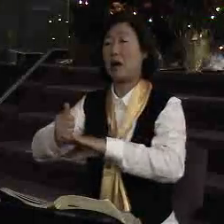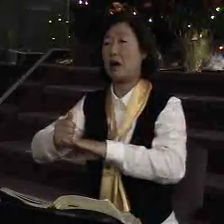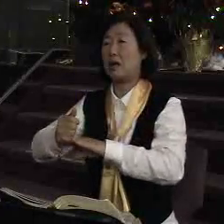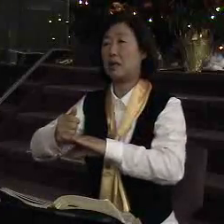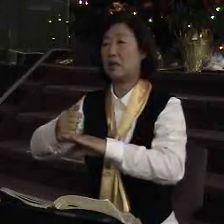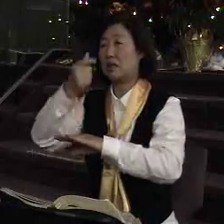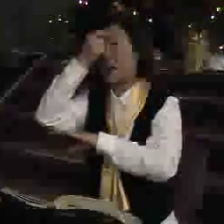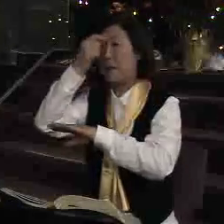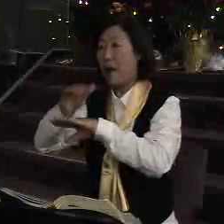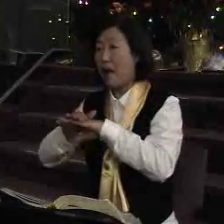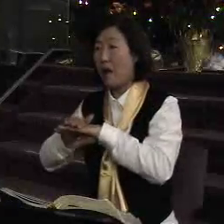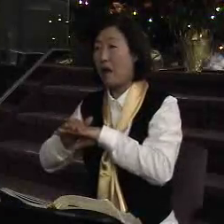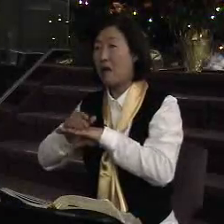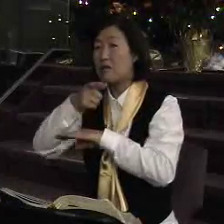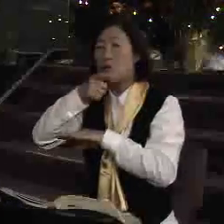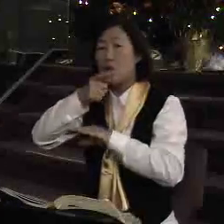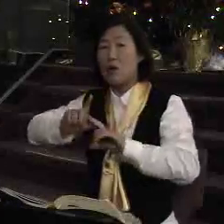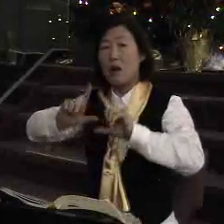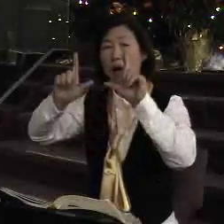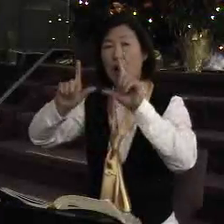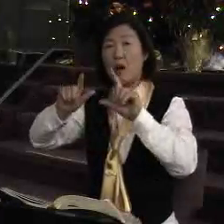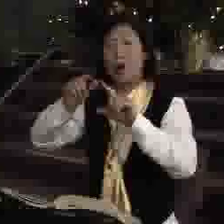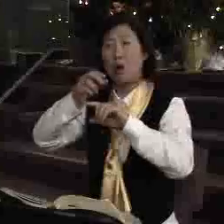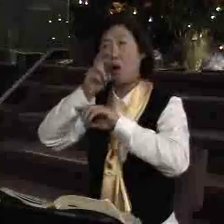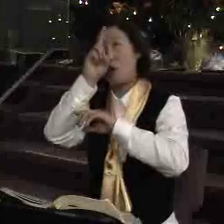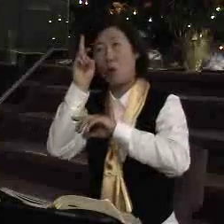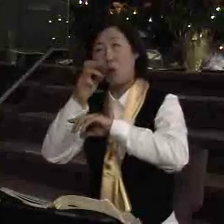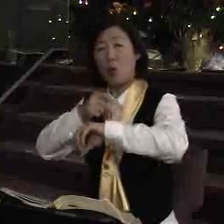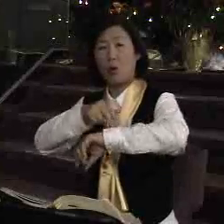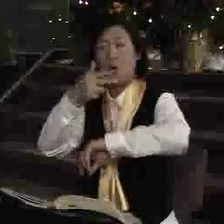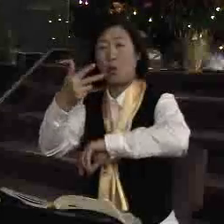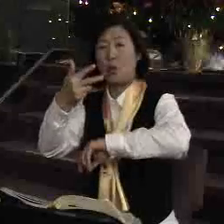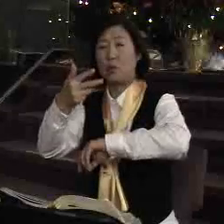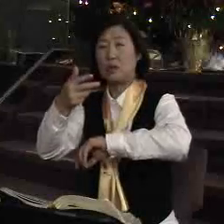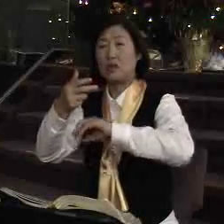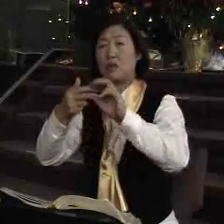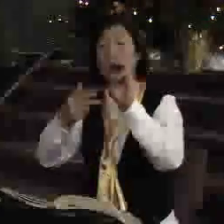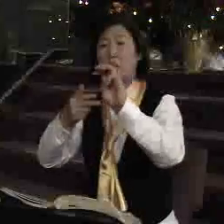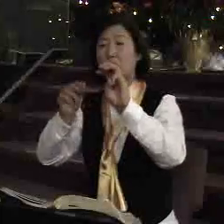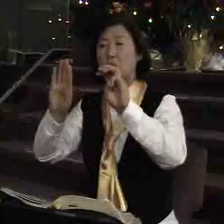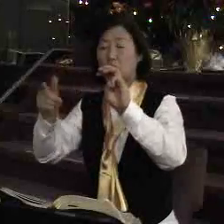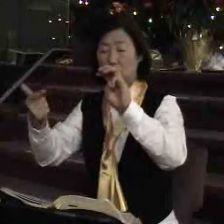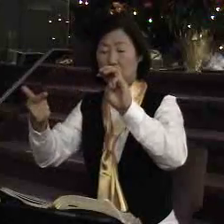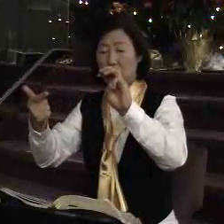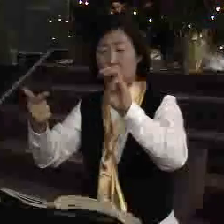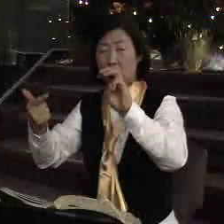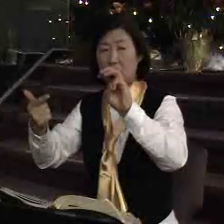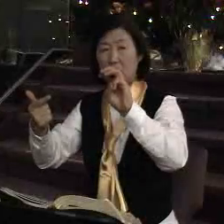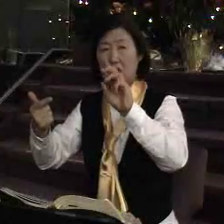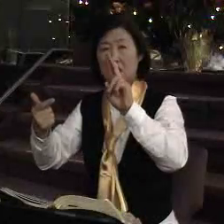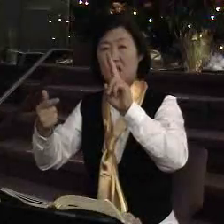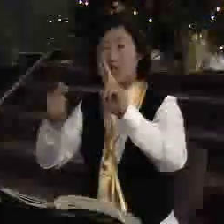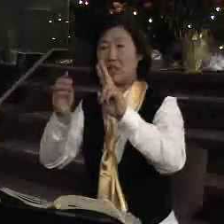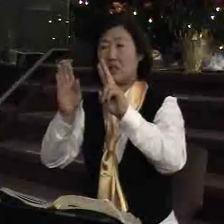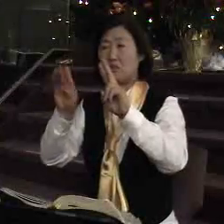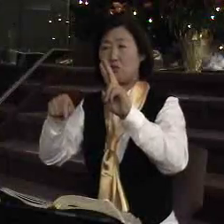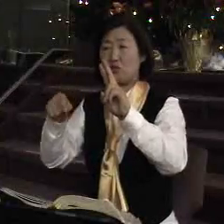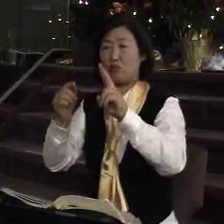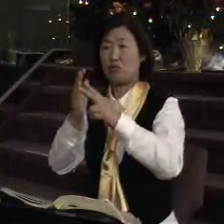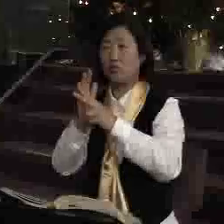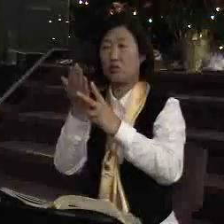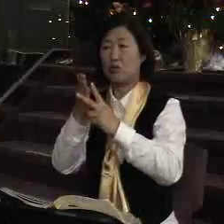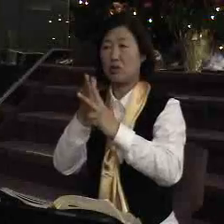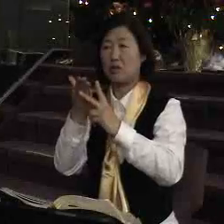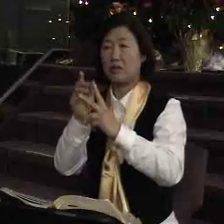12월 31일 수요일 저녁 오후 7시 30분과 10시 30분에 2부로 나누어서 저희가 각각 예배를